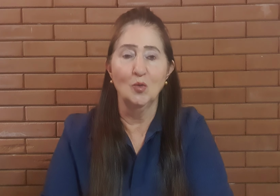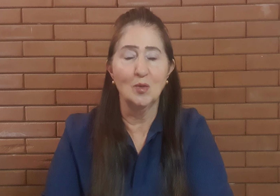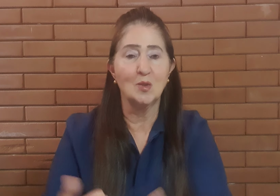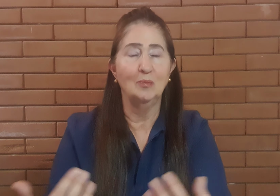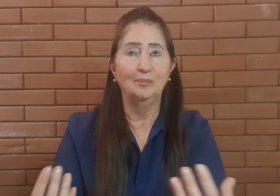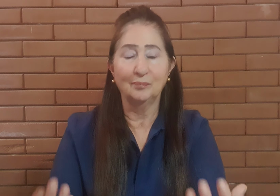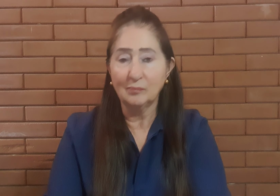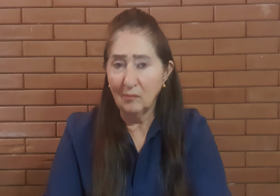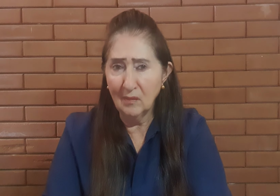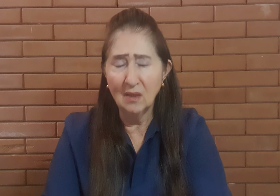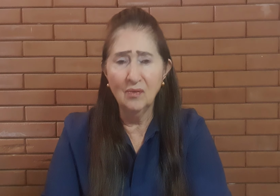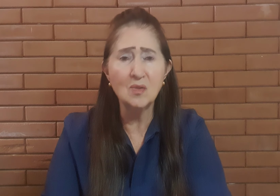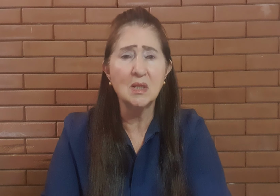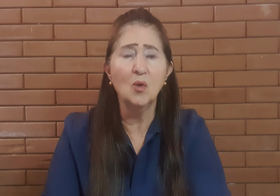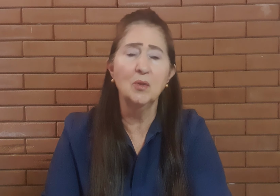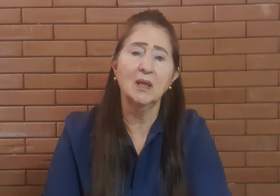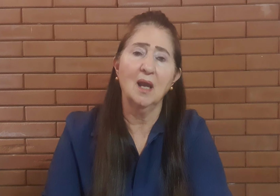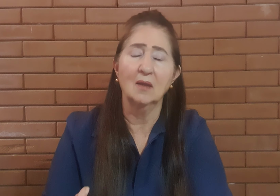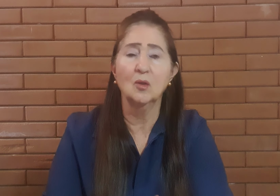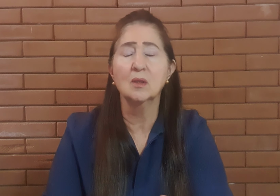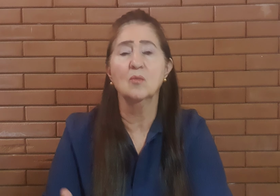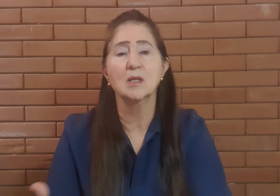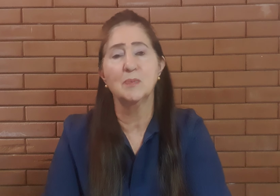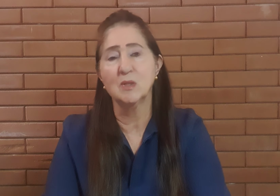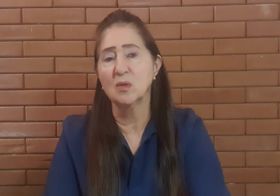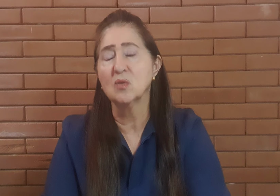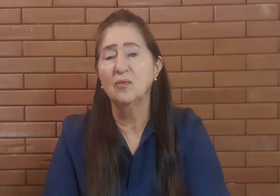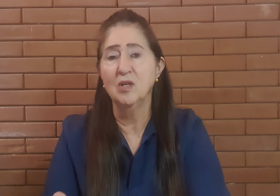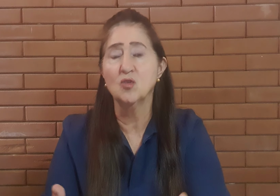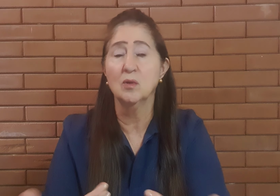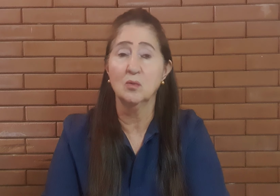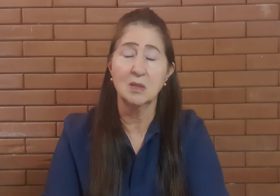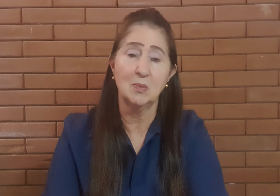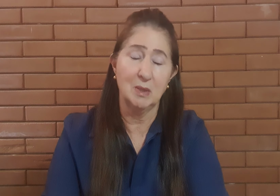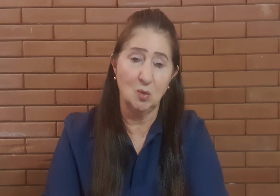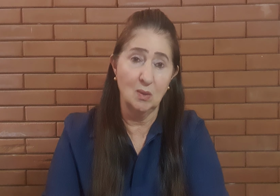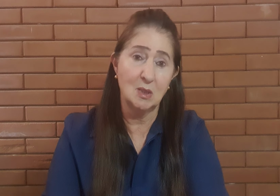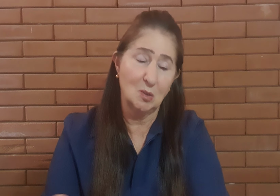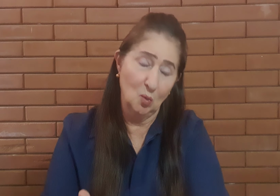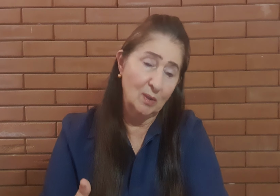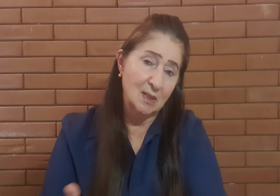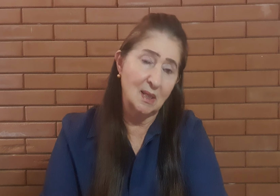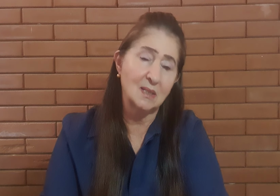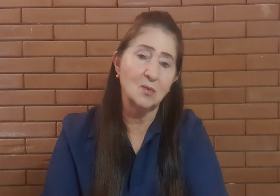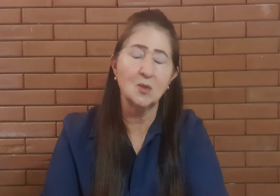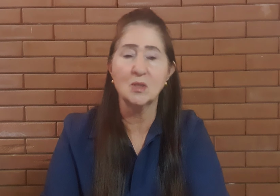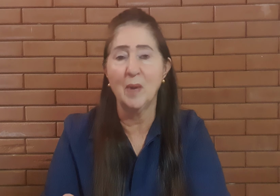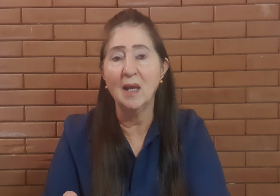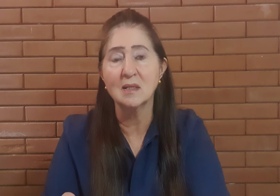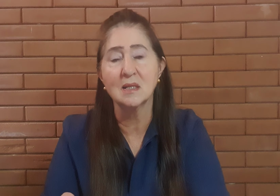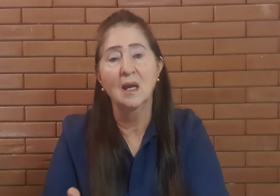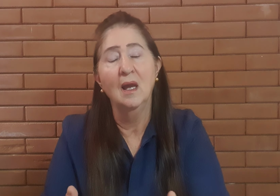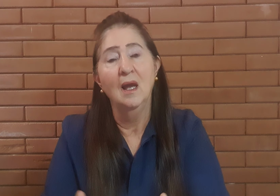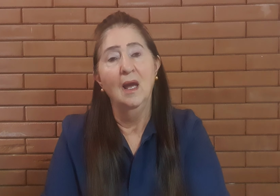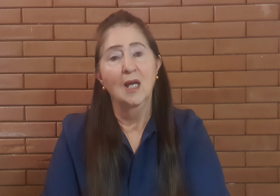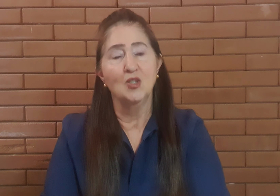surdos vão se comunicar tanto com as pessoas ouvintes quanto com as pessoas surdas, né, que são seus pares, de